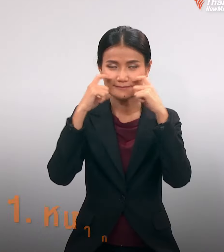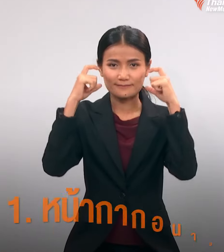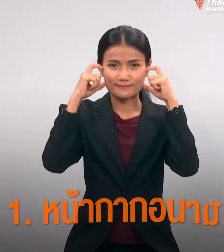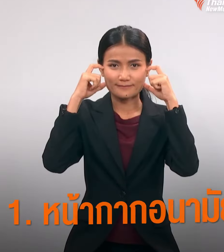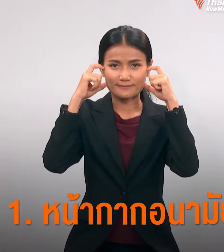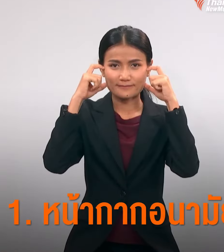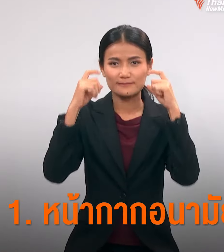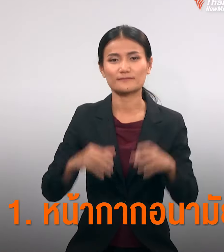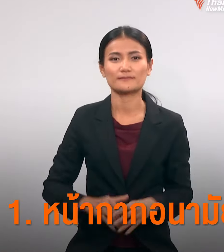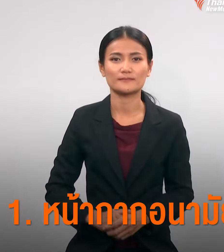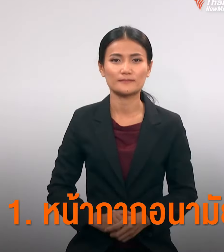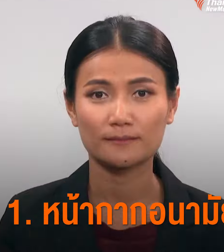หน้ากากอนามัย